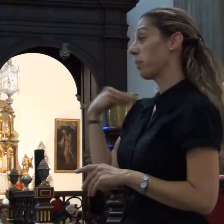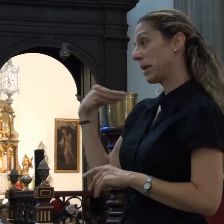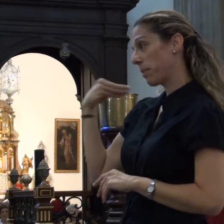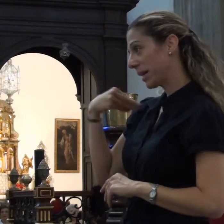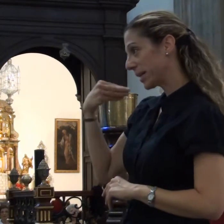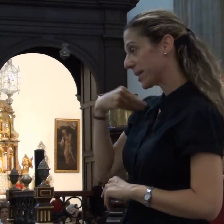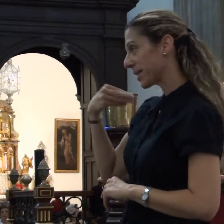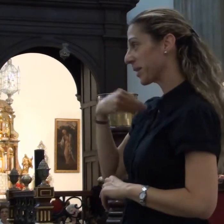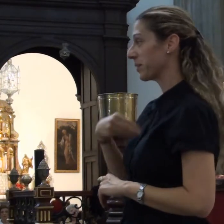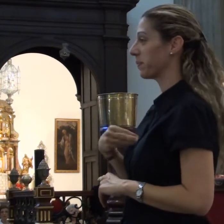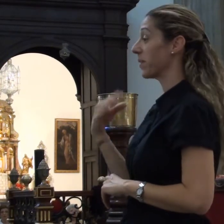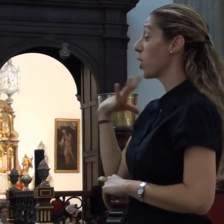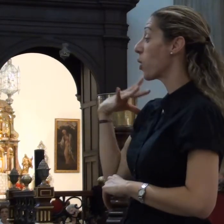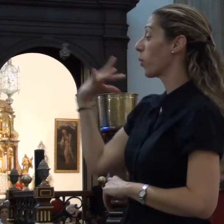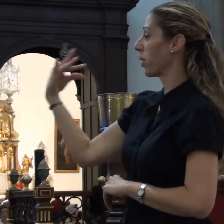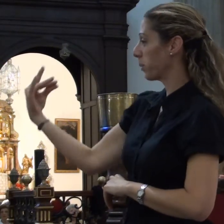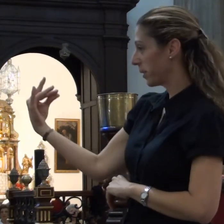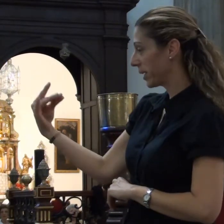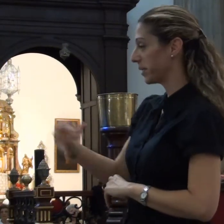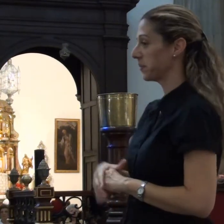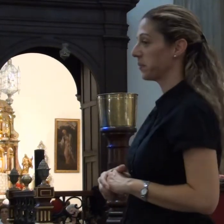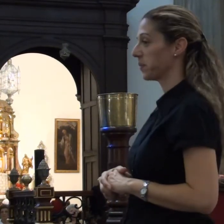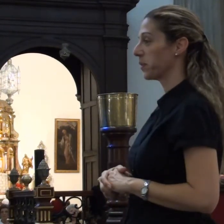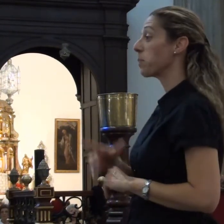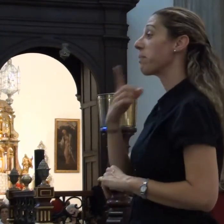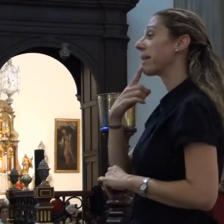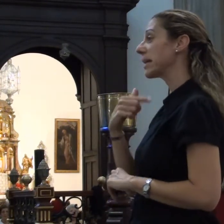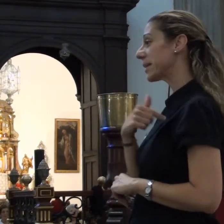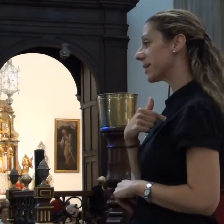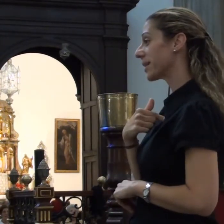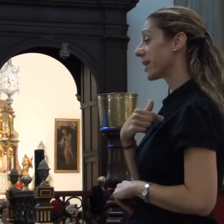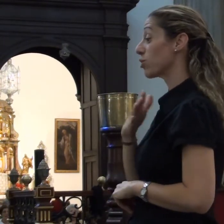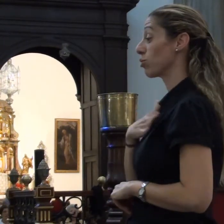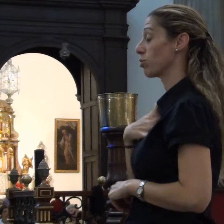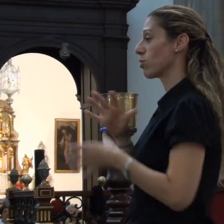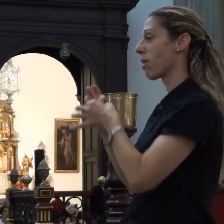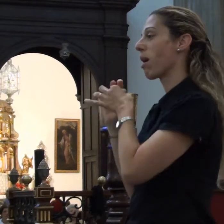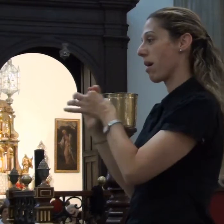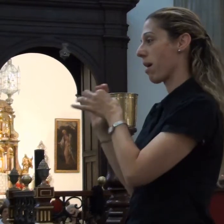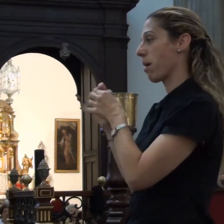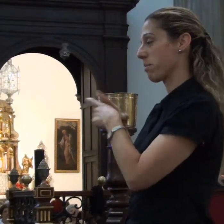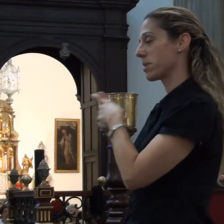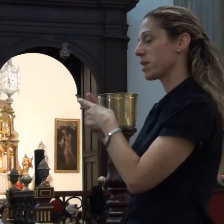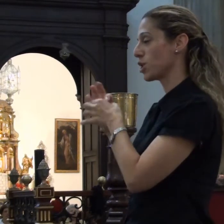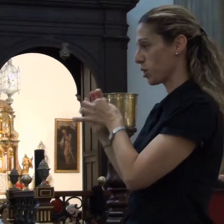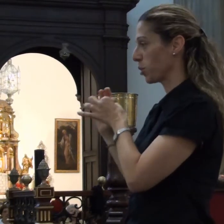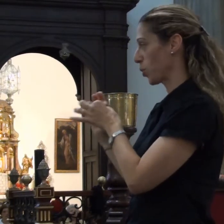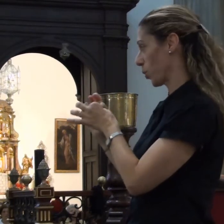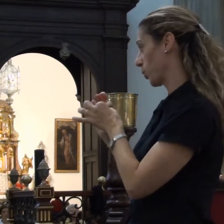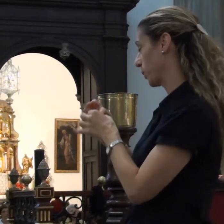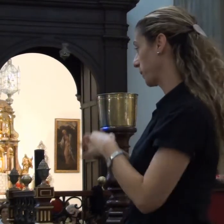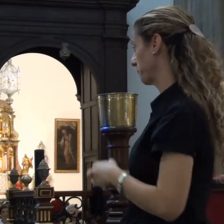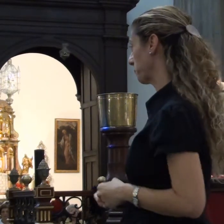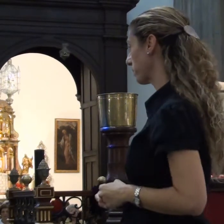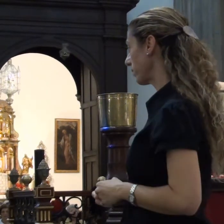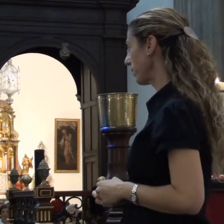llamaste cuando me elegiste cuando me dijiste que tú eras mi